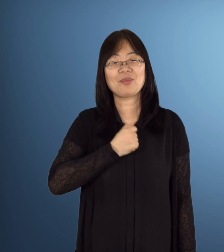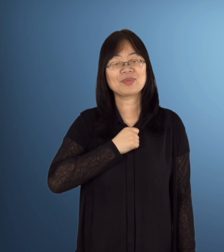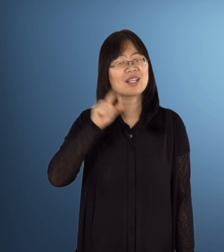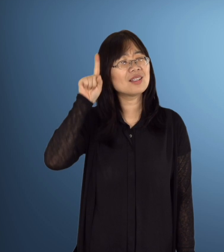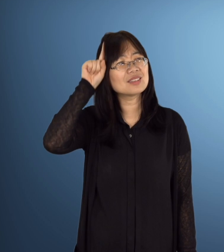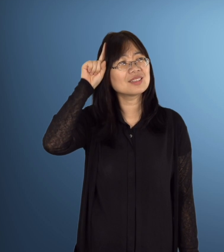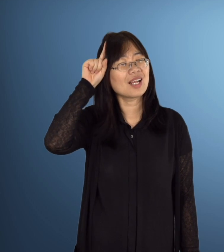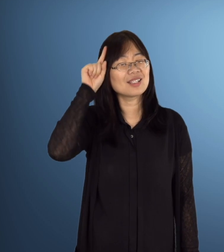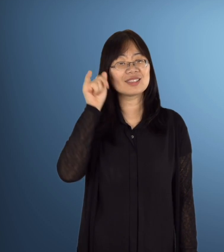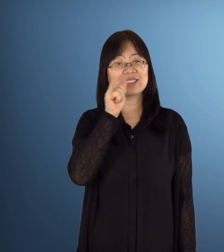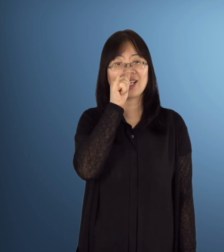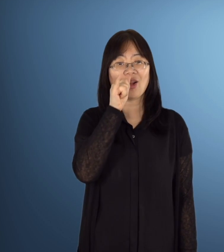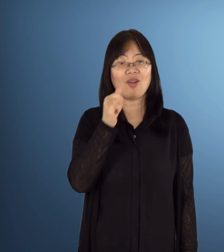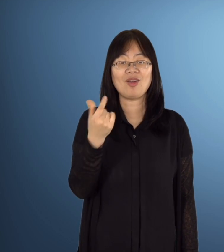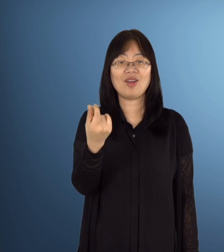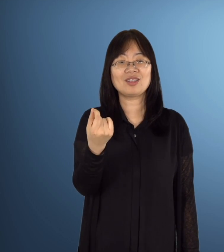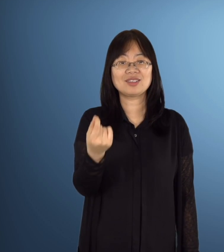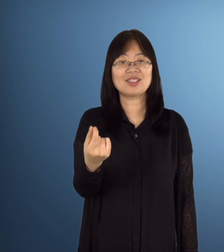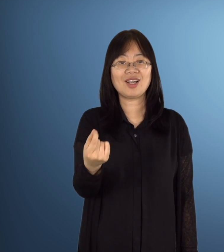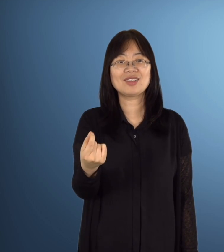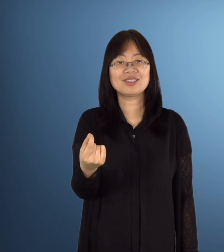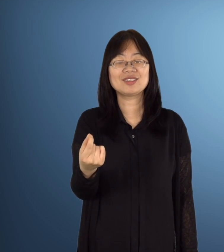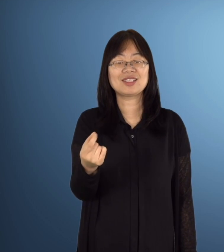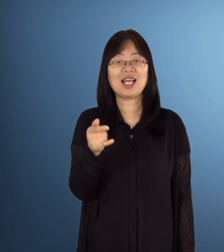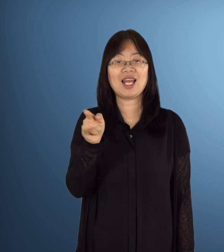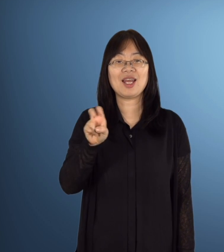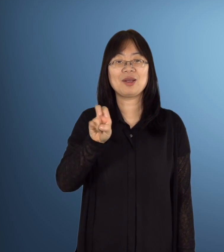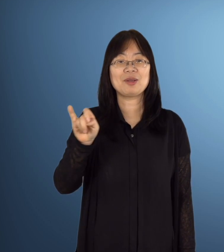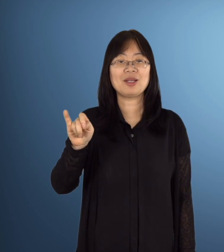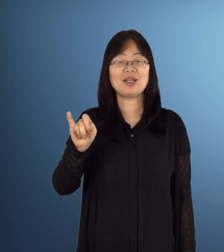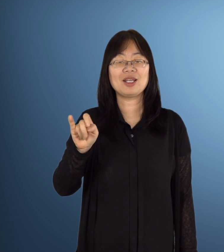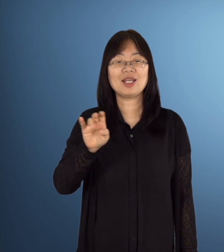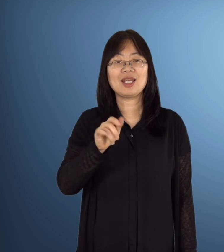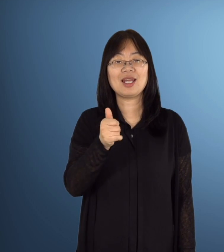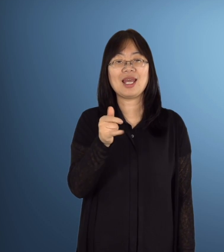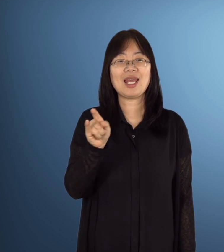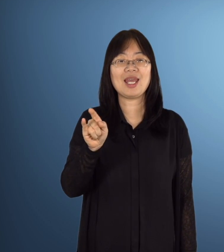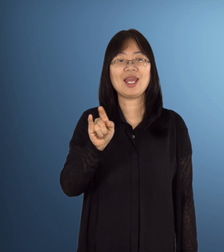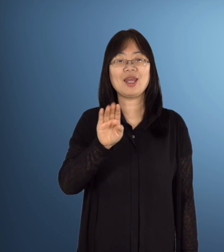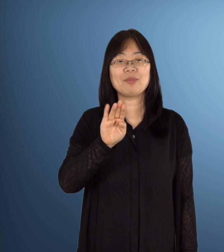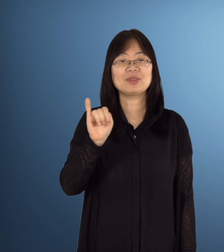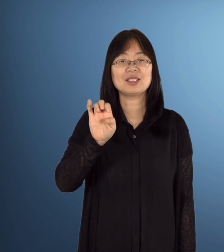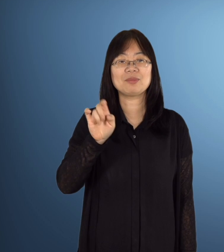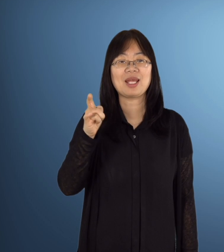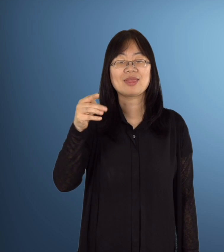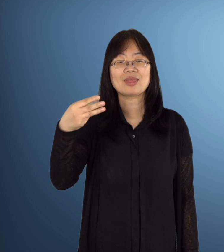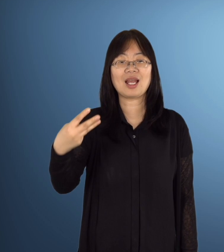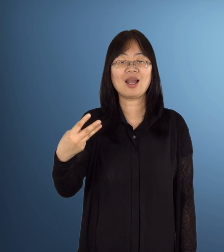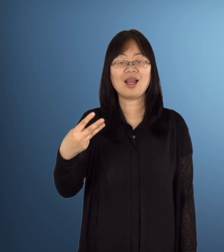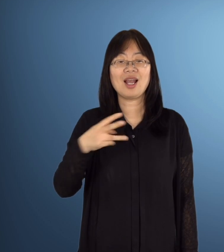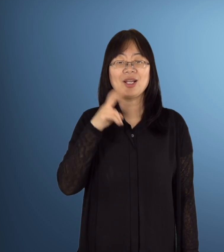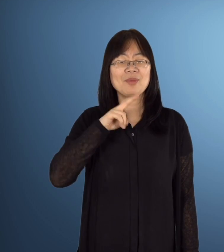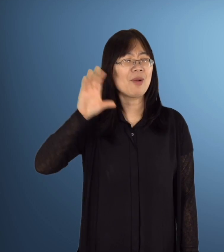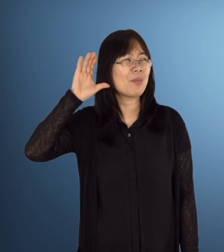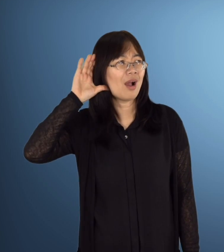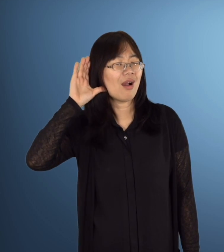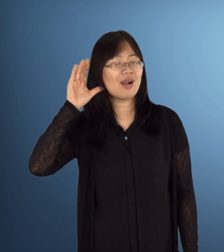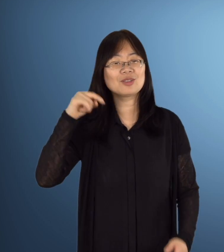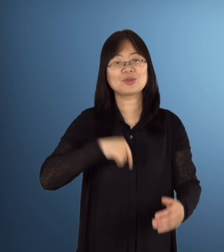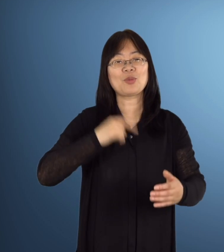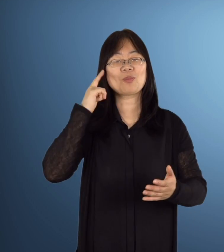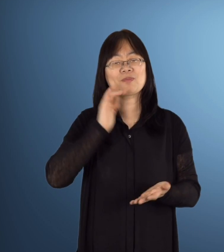스트레스 쌓일 때 그런 그 헤비메탈 쪽의 음악을 들으면 속이 아주 그냥 확